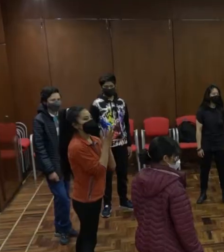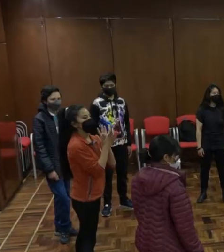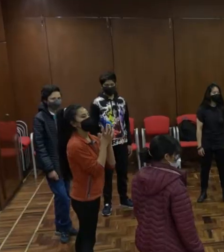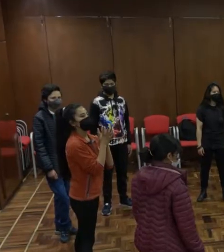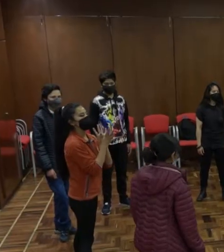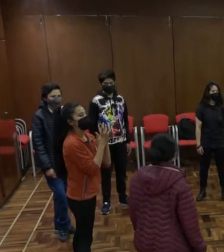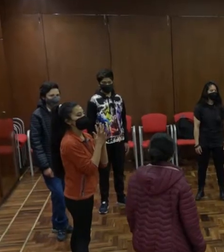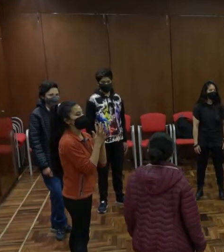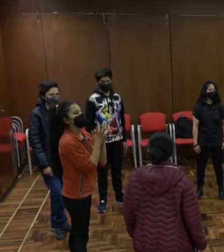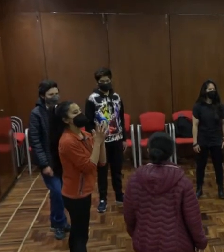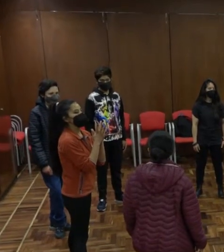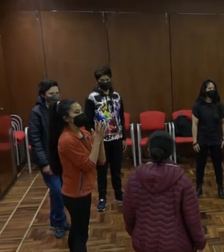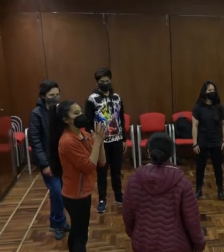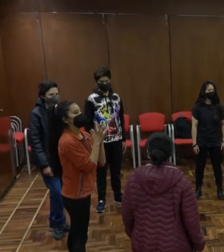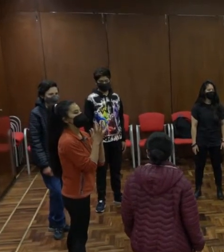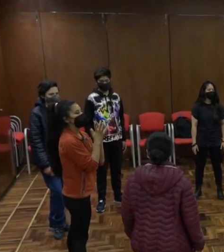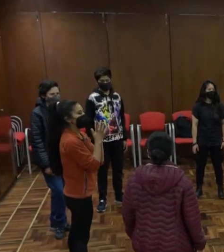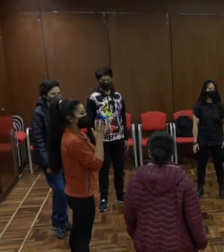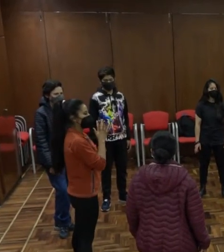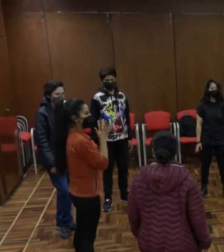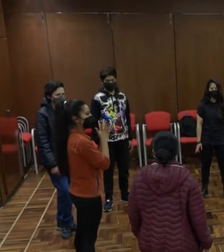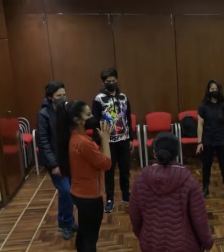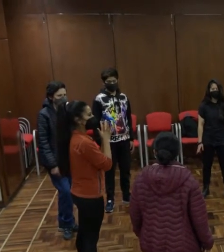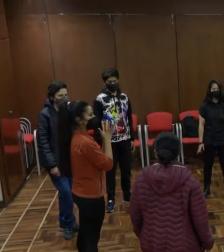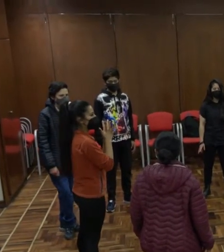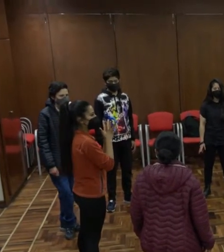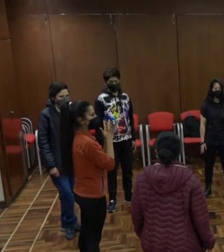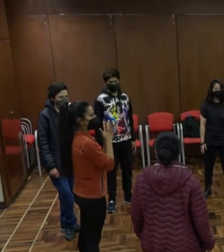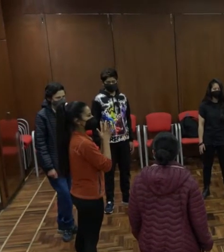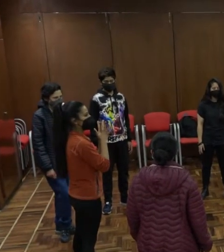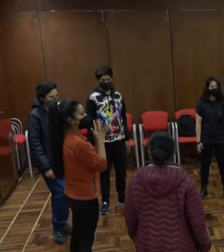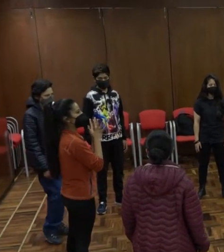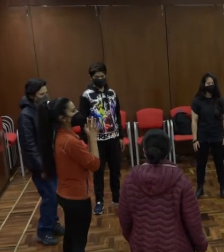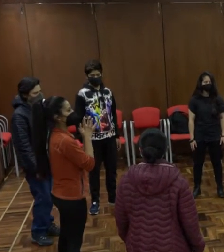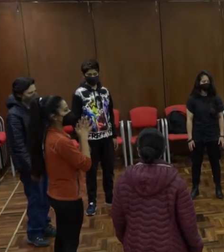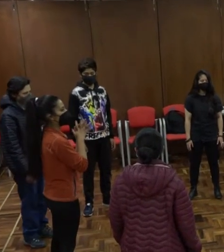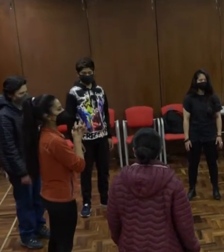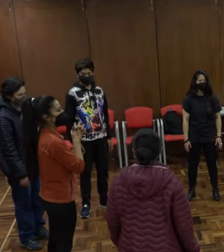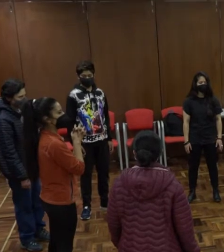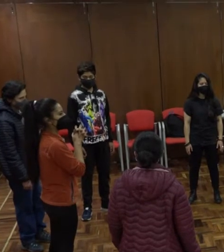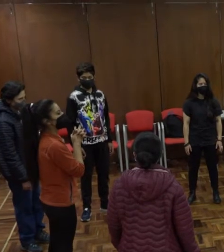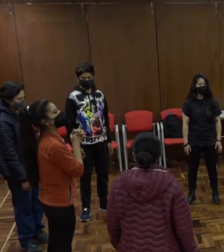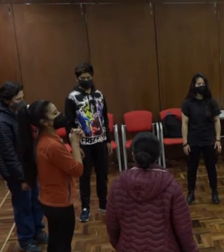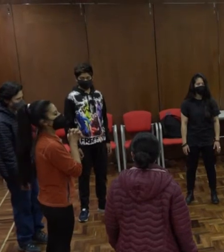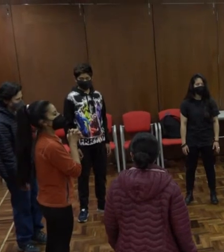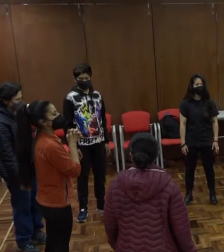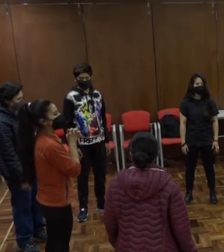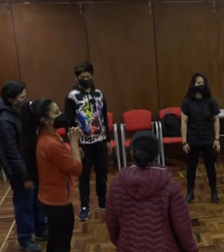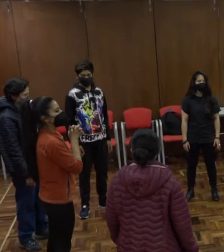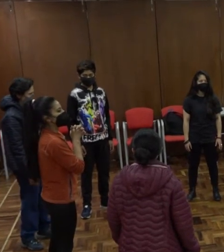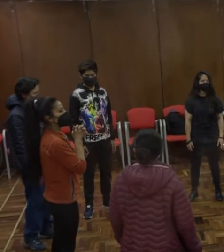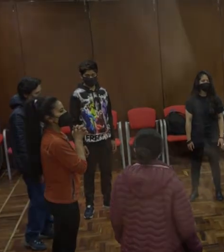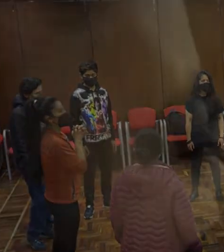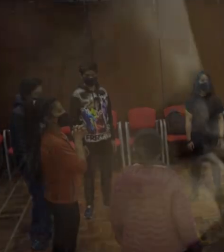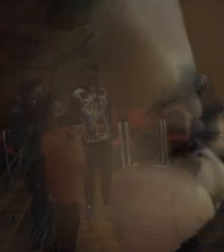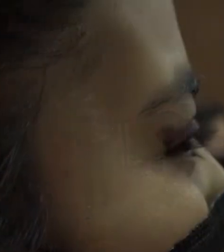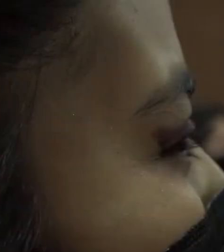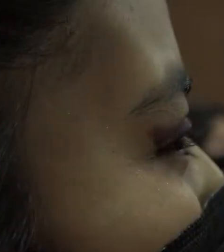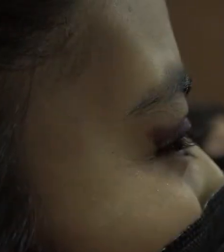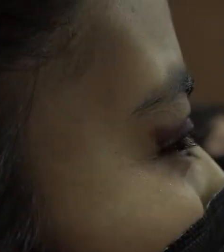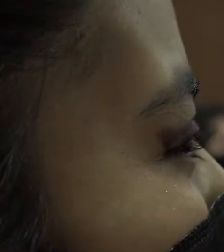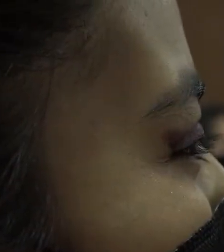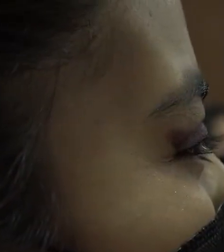humanos. El taller de teatro con perspectiva en derechos humanos es una nueva iniciativa que estamos realizando desde la